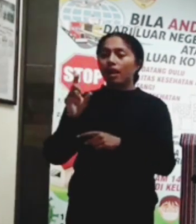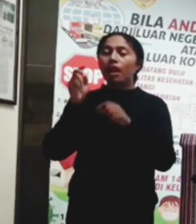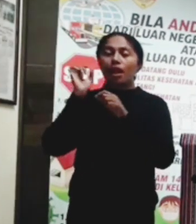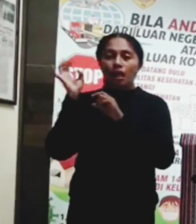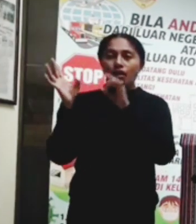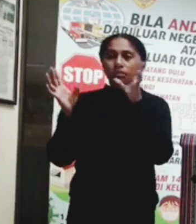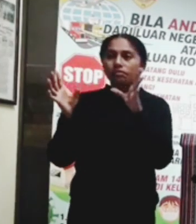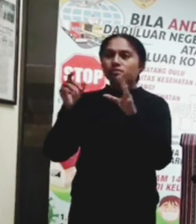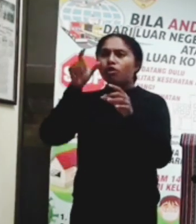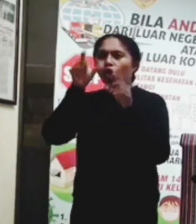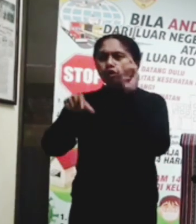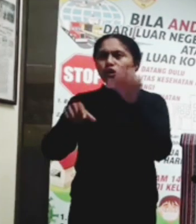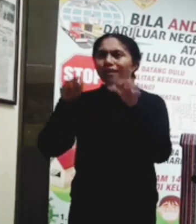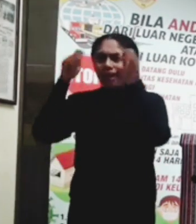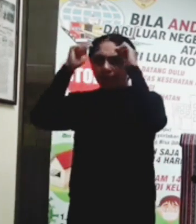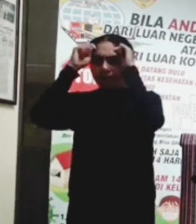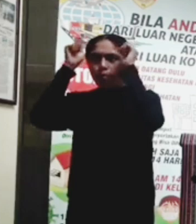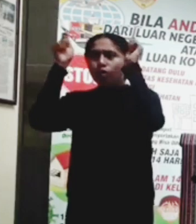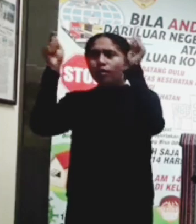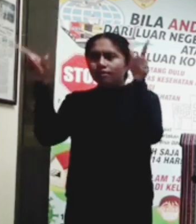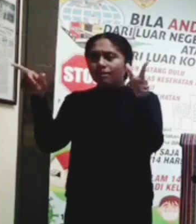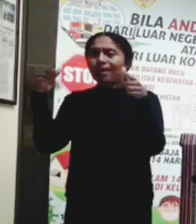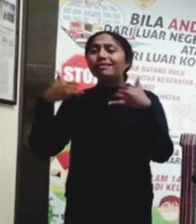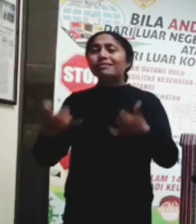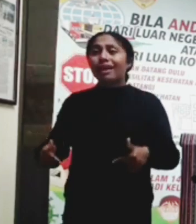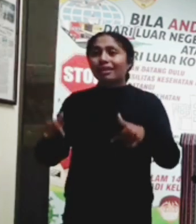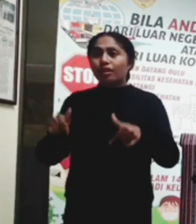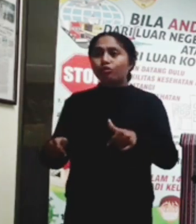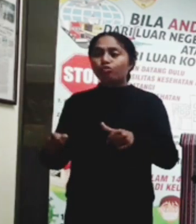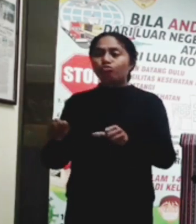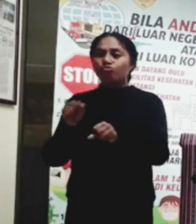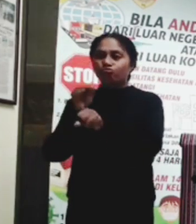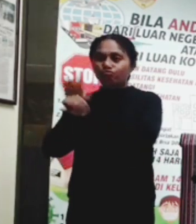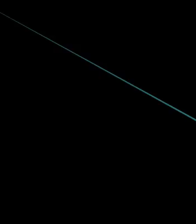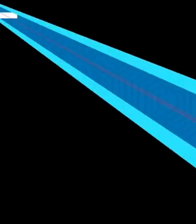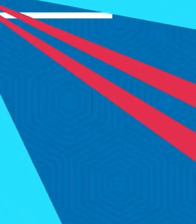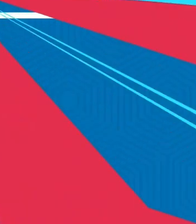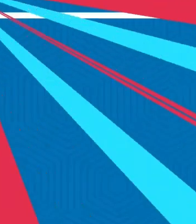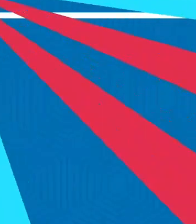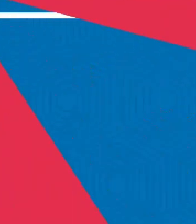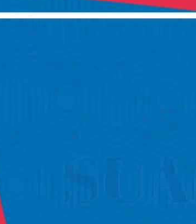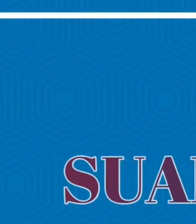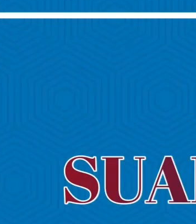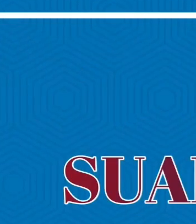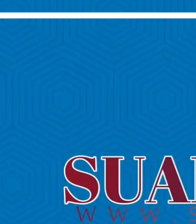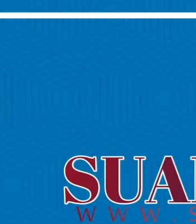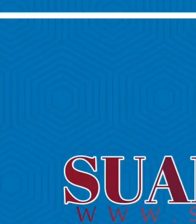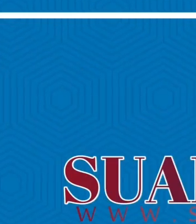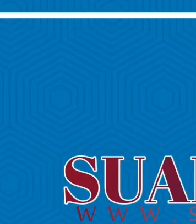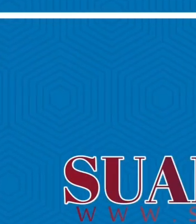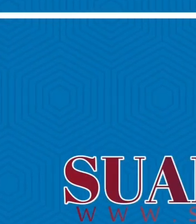yang saat ini sudah terpapar virus turun-turun